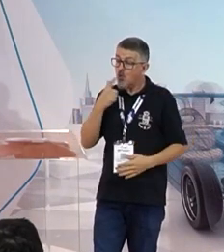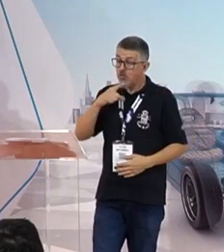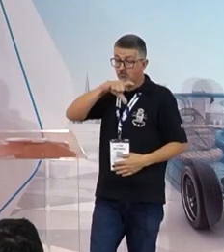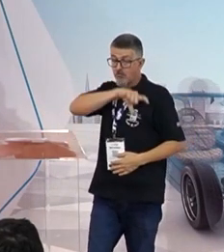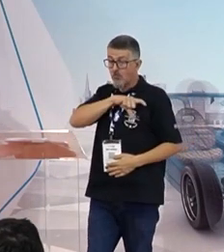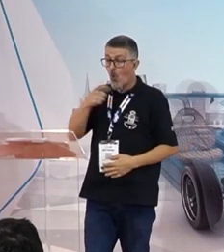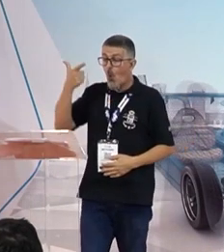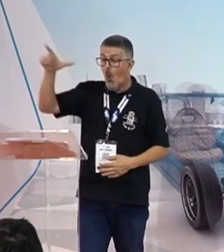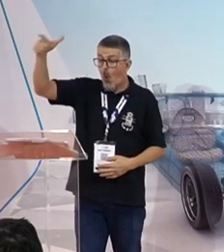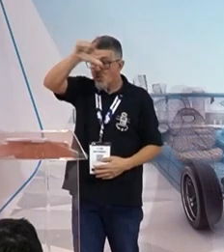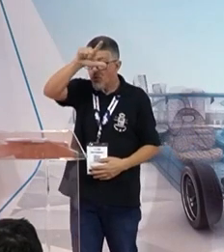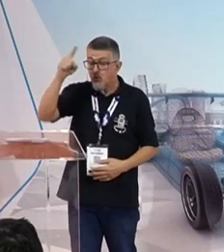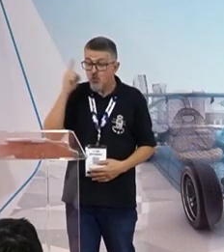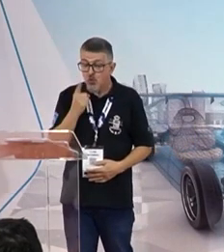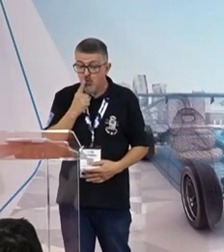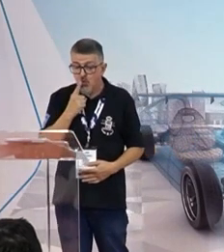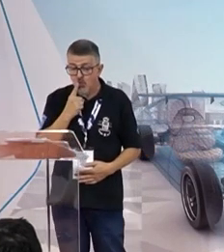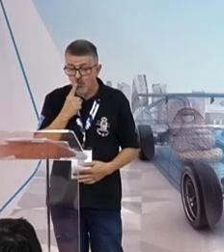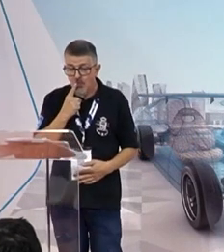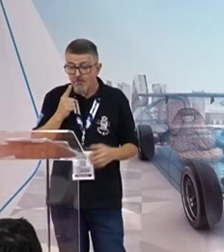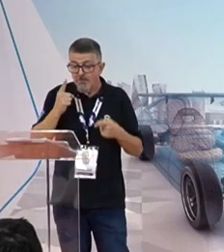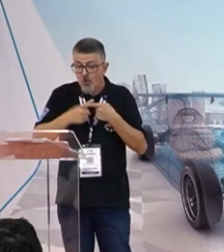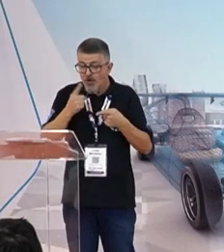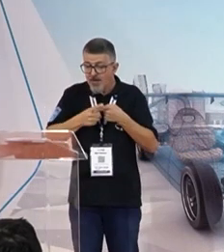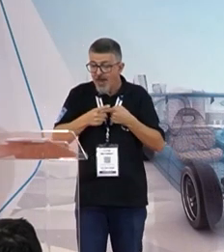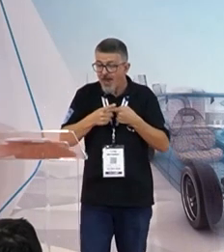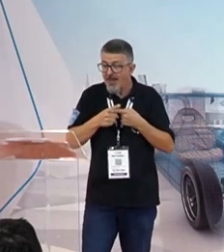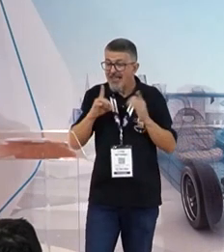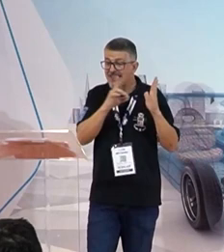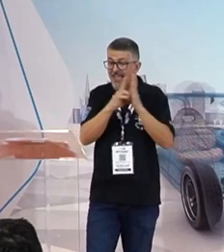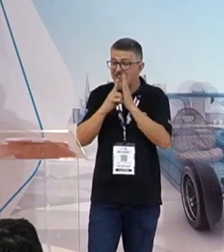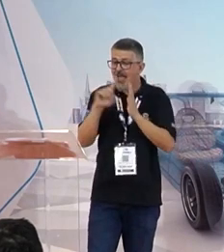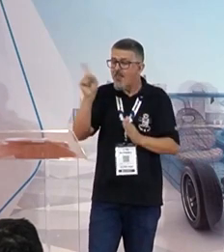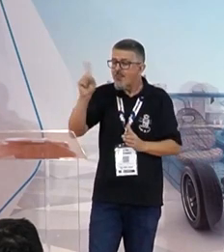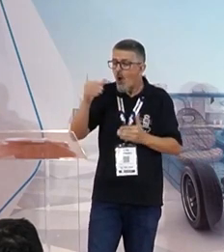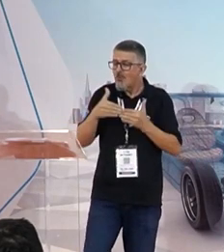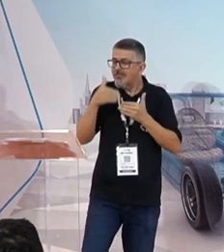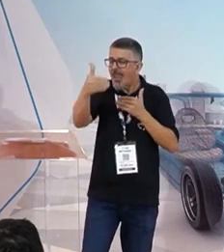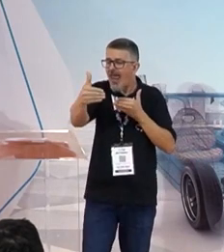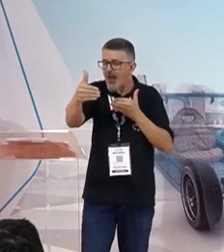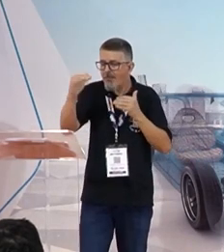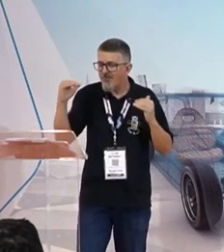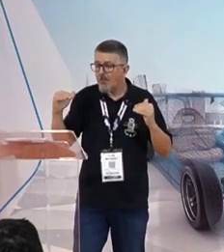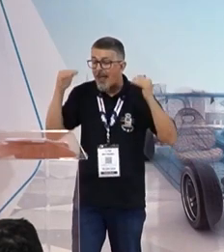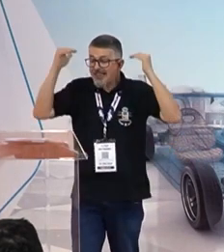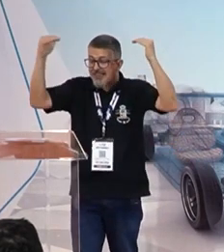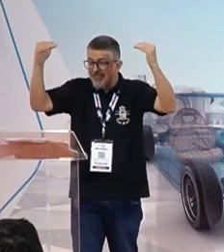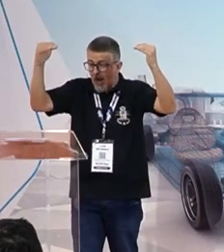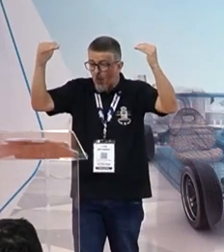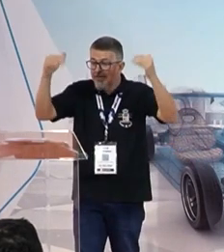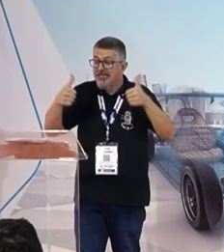já existe muitos surdos motoristas de caminhão porque o Detran ele